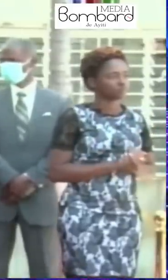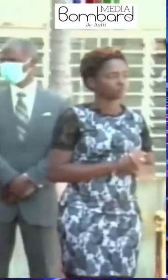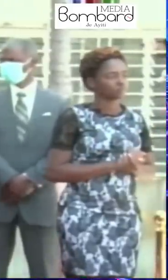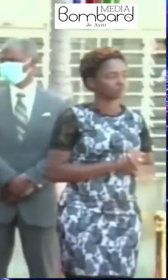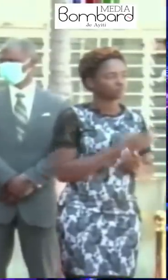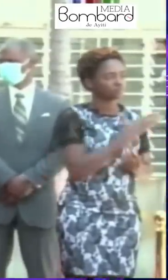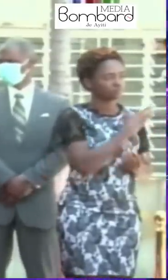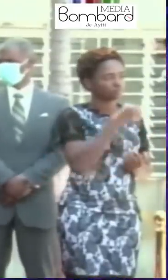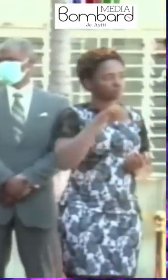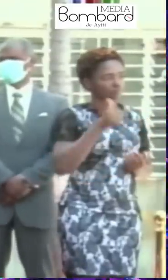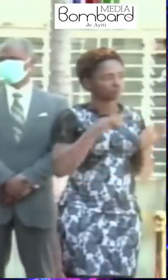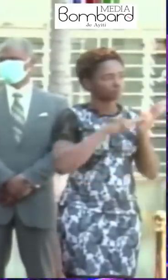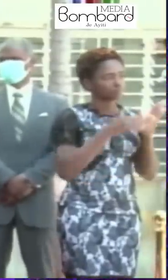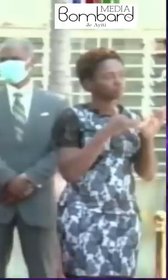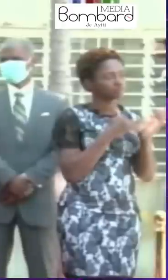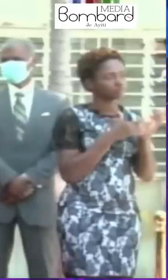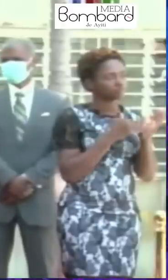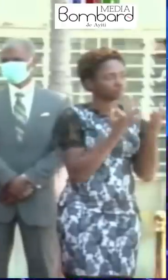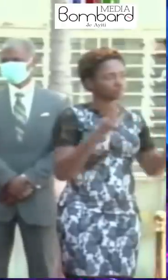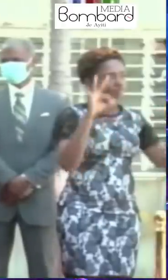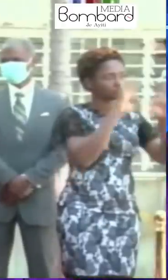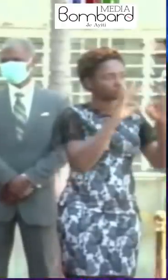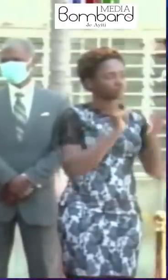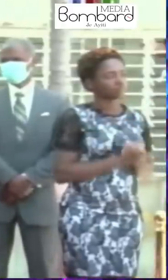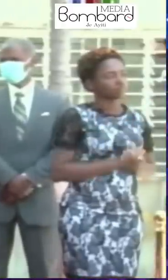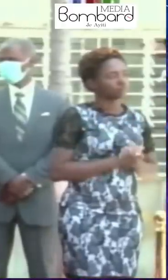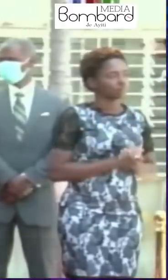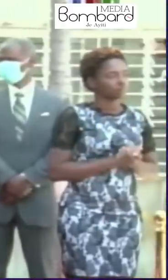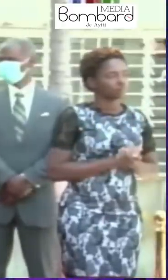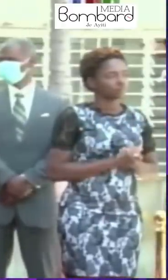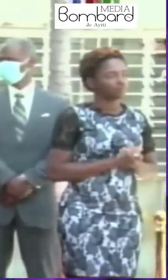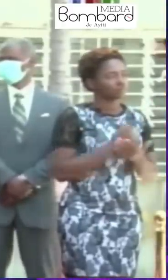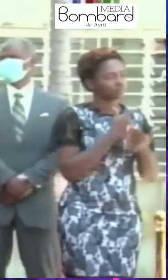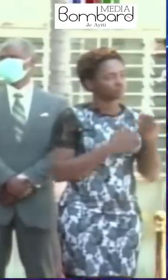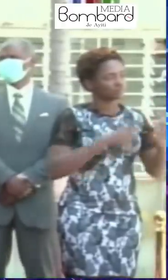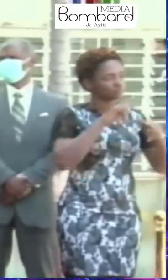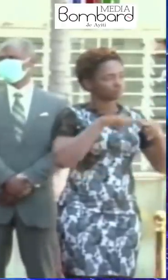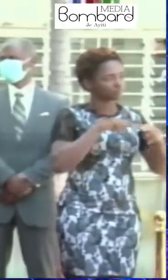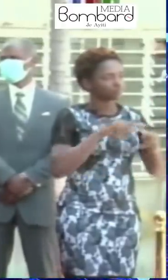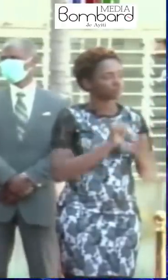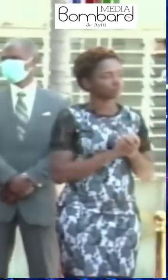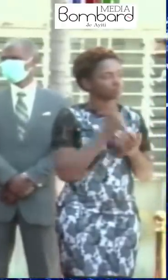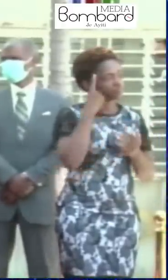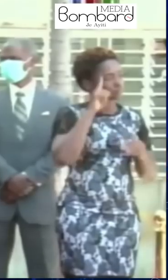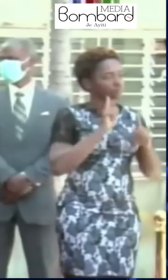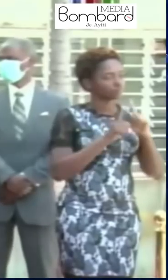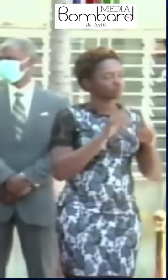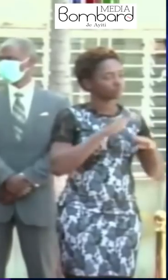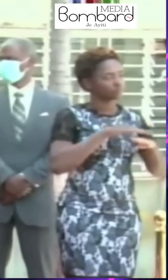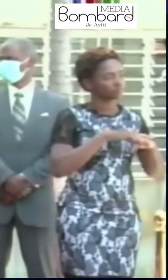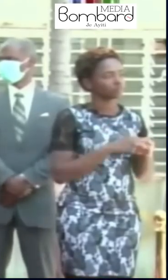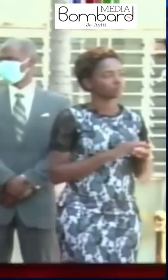Et l'autre point encore important que nous citons sur lui, nous parlons de lui, c'est les